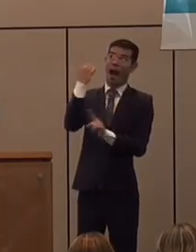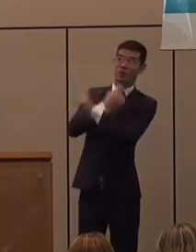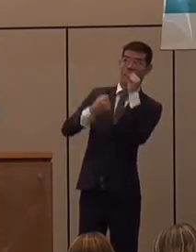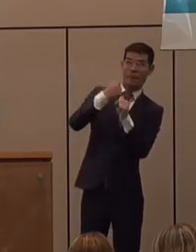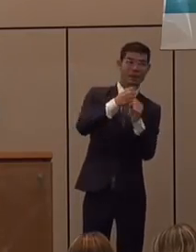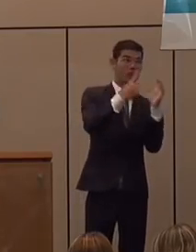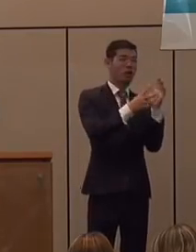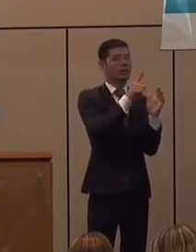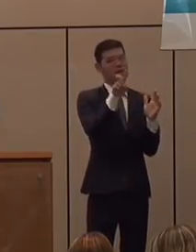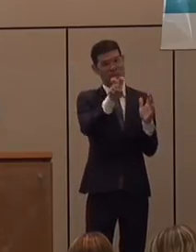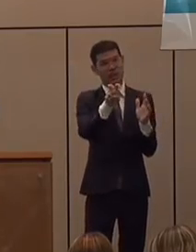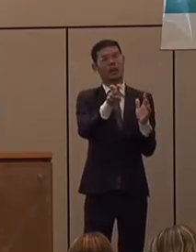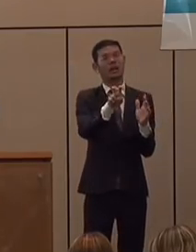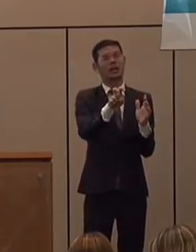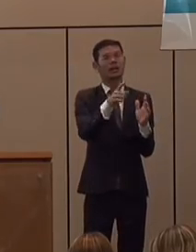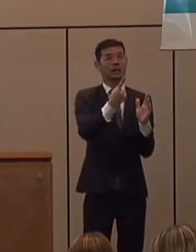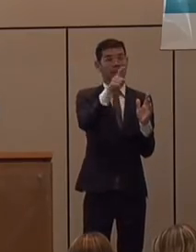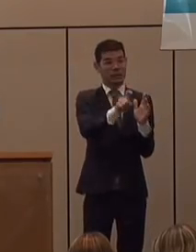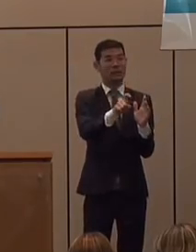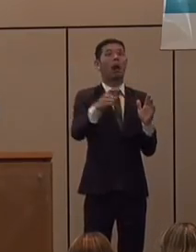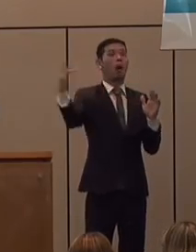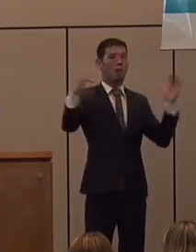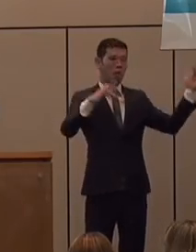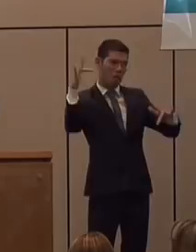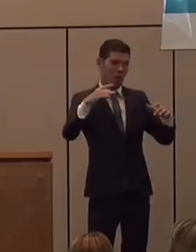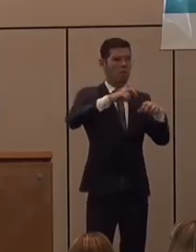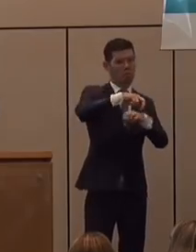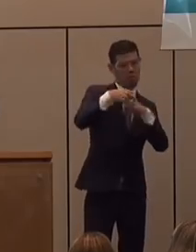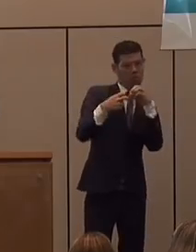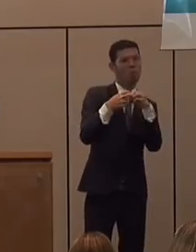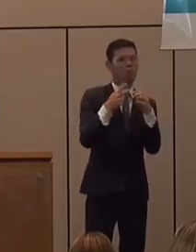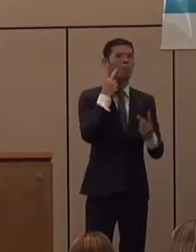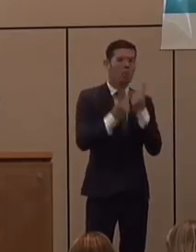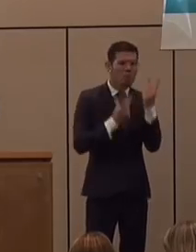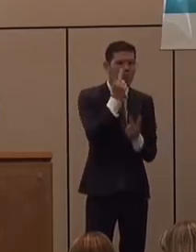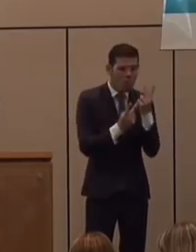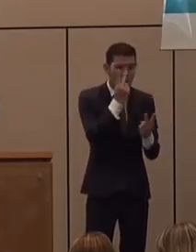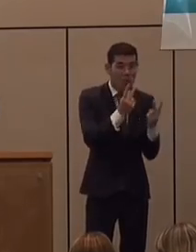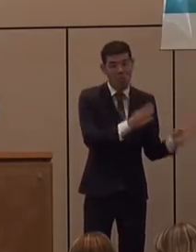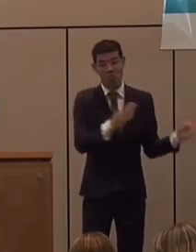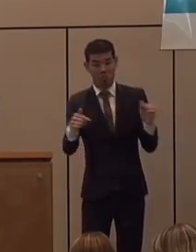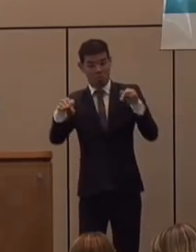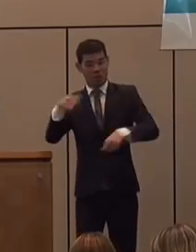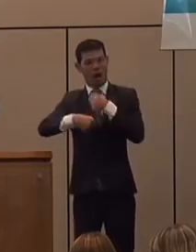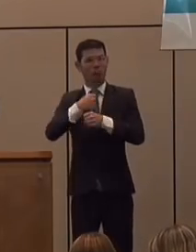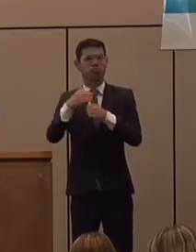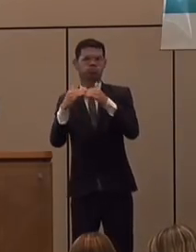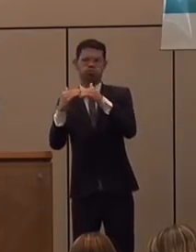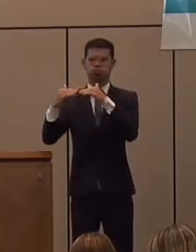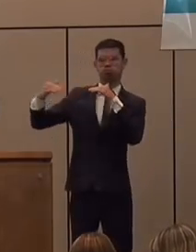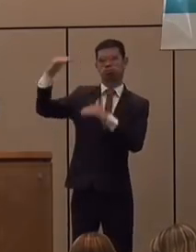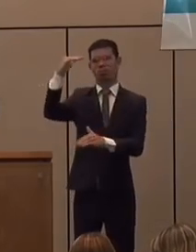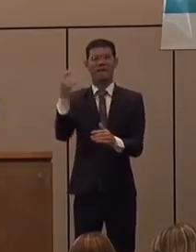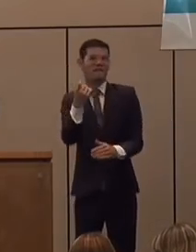año pasado y nos falta en noviembre de diciembre que son tradicionalmente meses buenos también así que eso es un logro del sector eso es un logro de